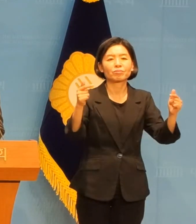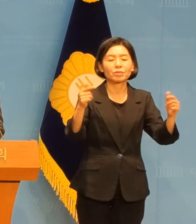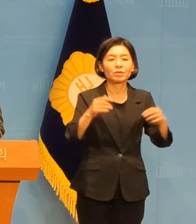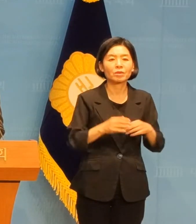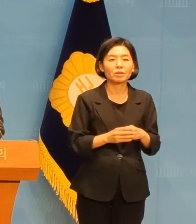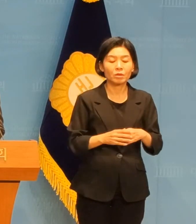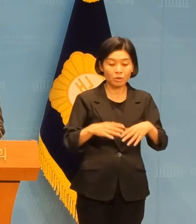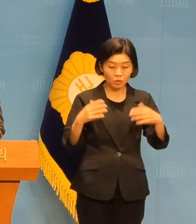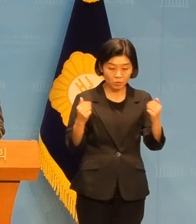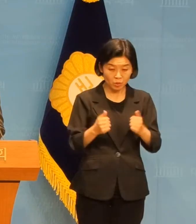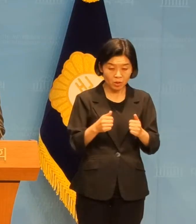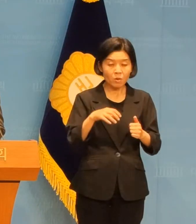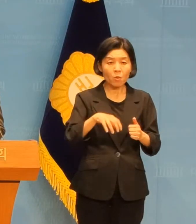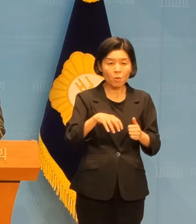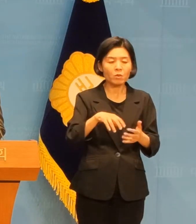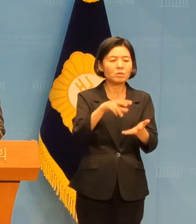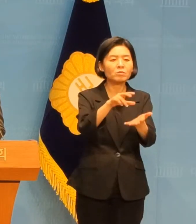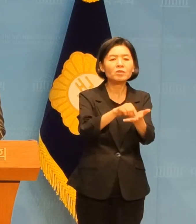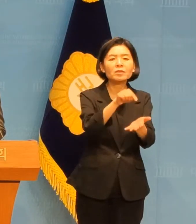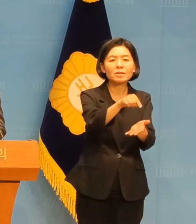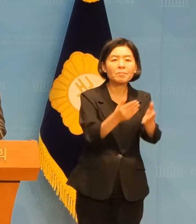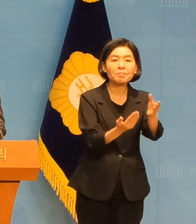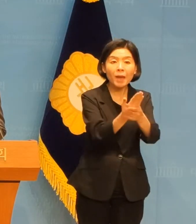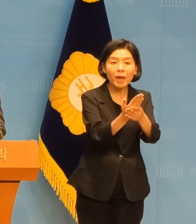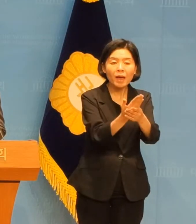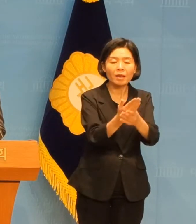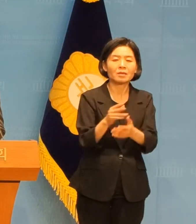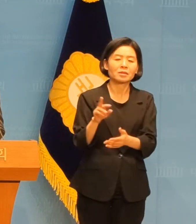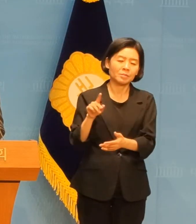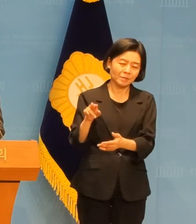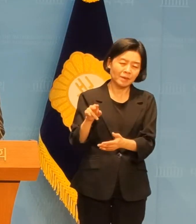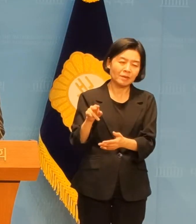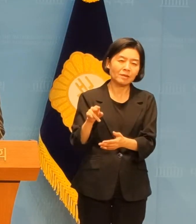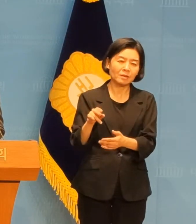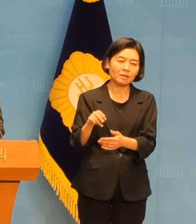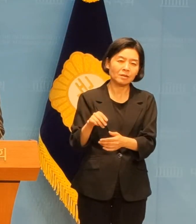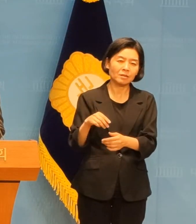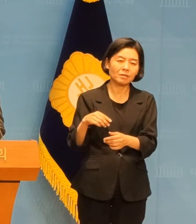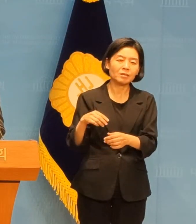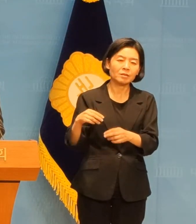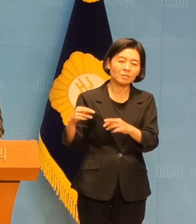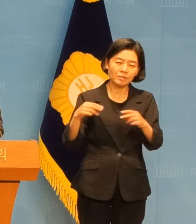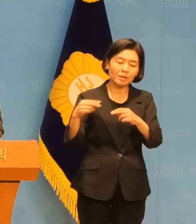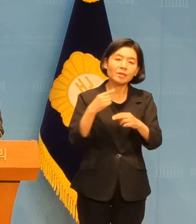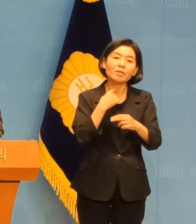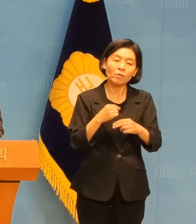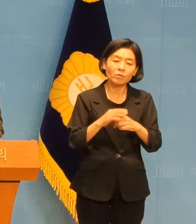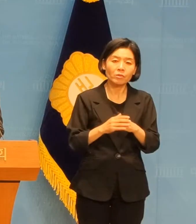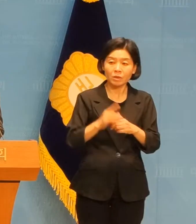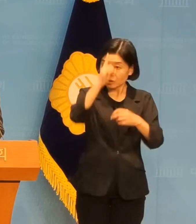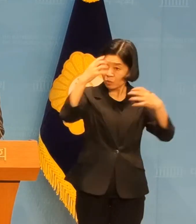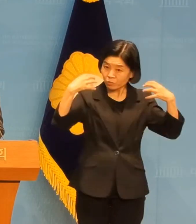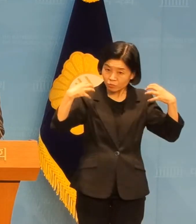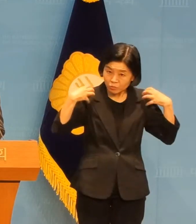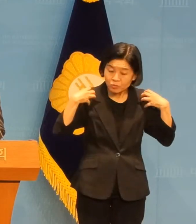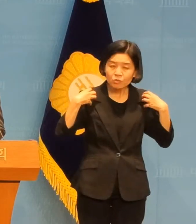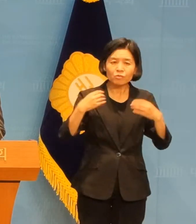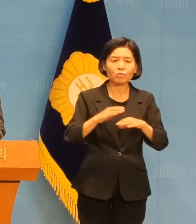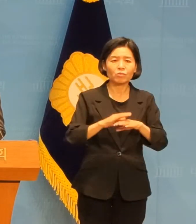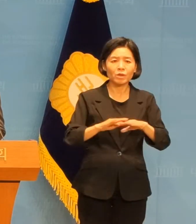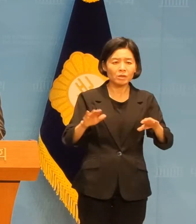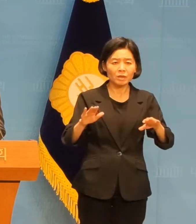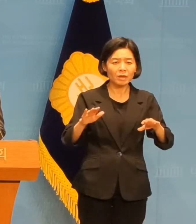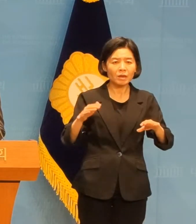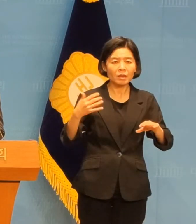국회에서도 이 문제에 대해 이미 여러 차례 지적한 바 있습니다. 그러나 정부는 아무런 대책도 없이 손을